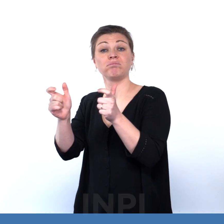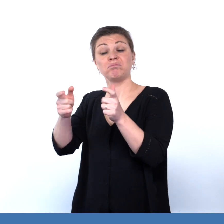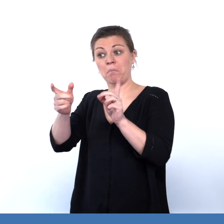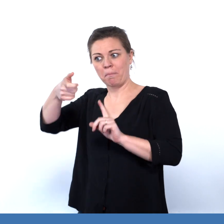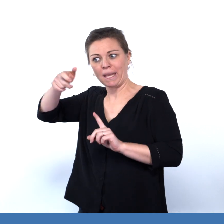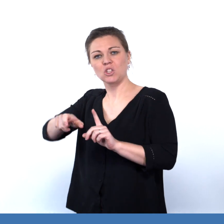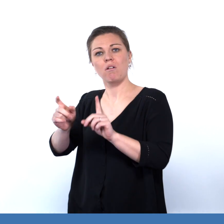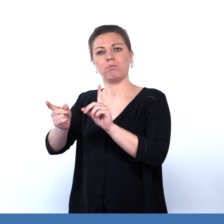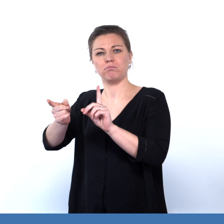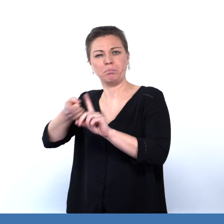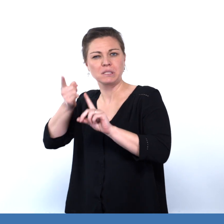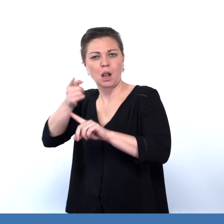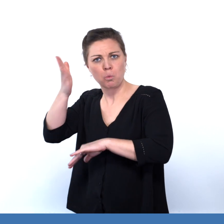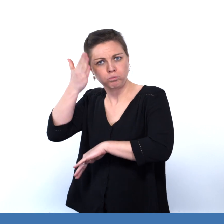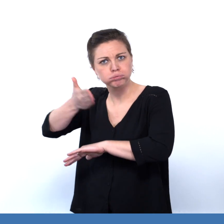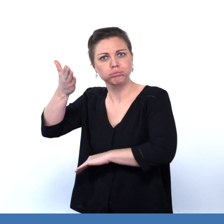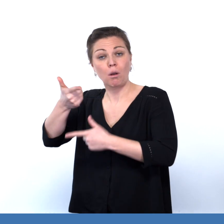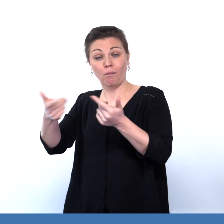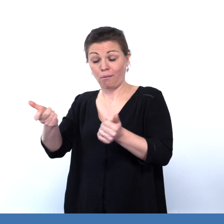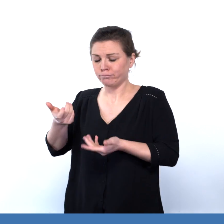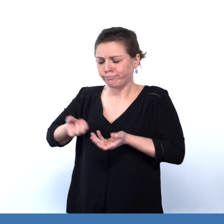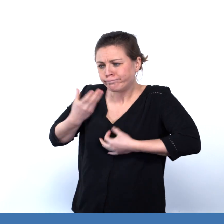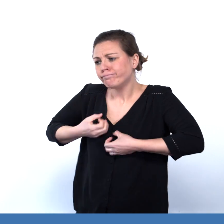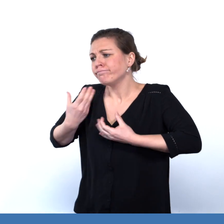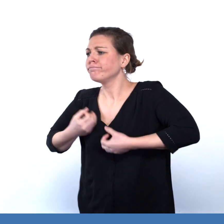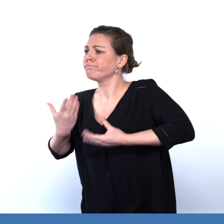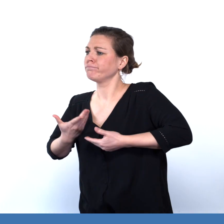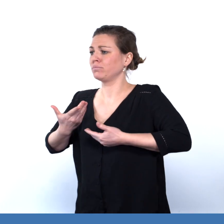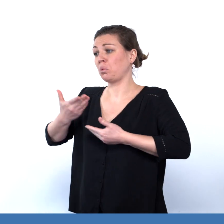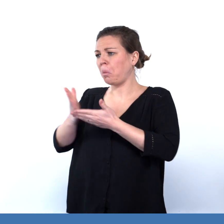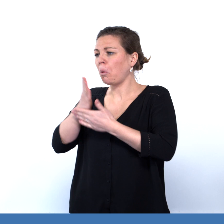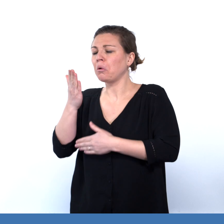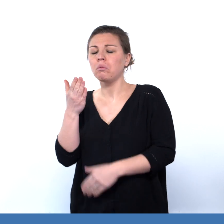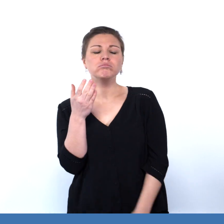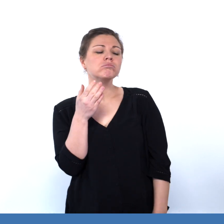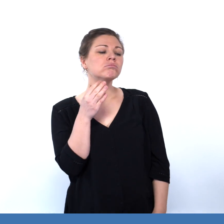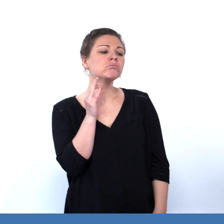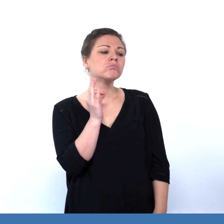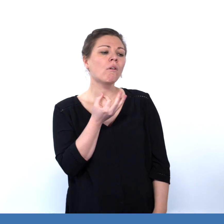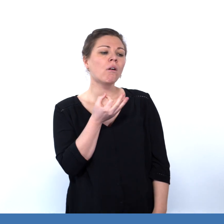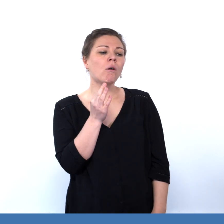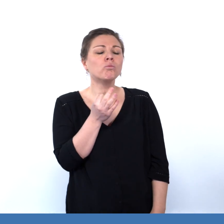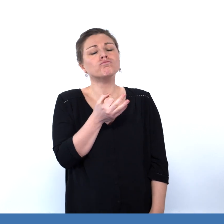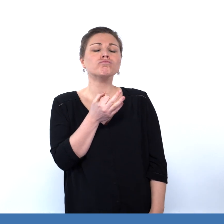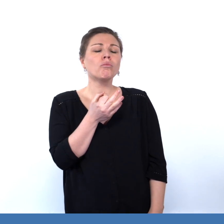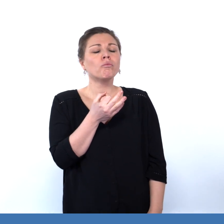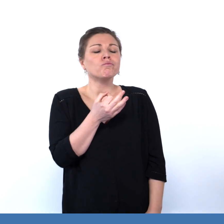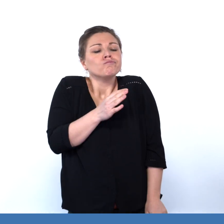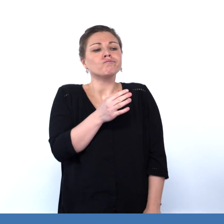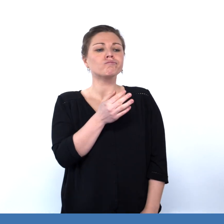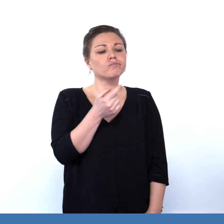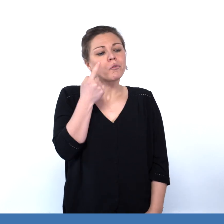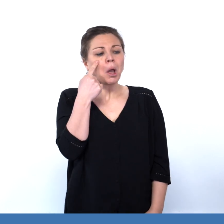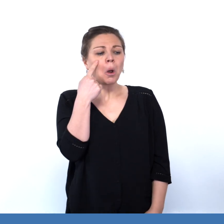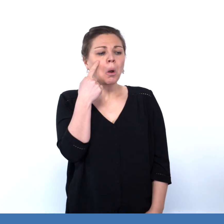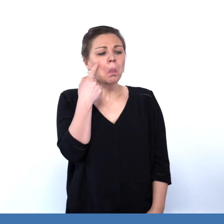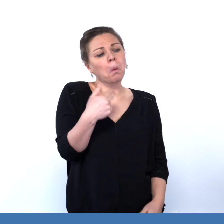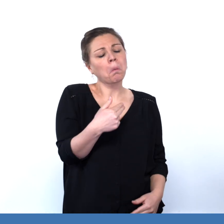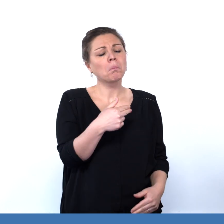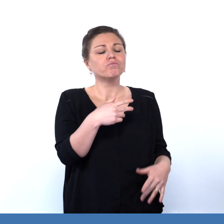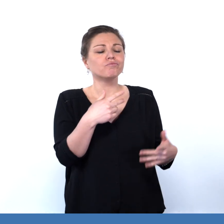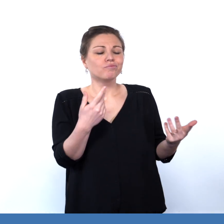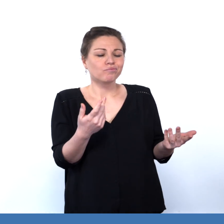spécialiste, vous savez, je lui ai parlé de mon idée, je lui ai parlé du projet, et la personne m'a regardé, il m'a dit, ouais, non. Et il m'a dit, en gros, ton